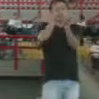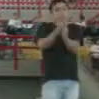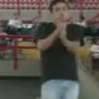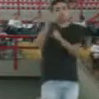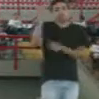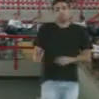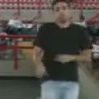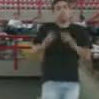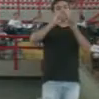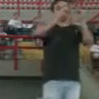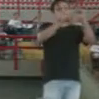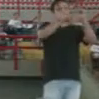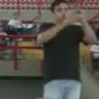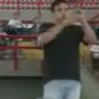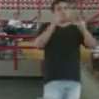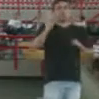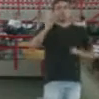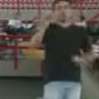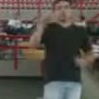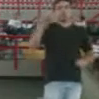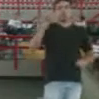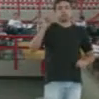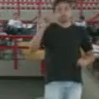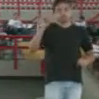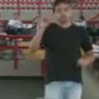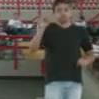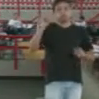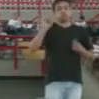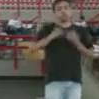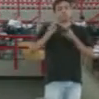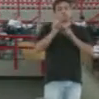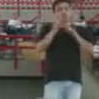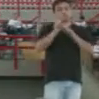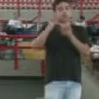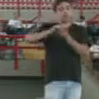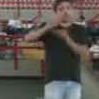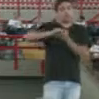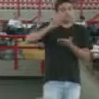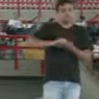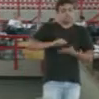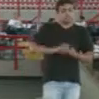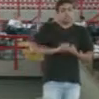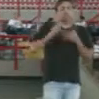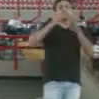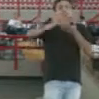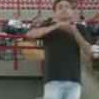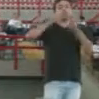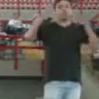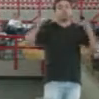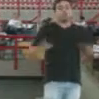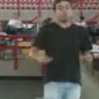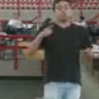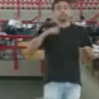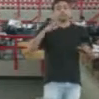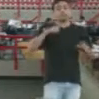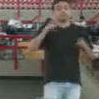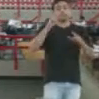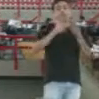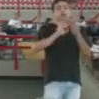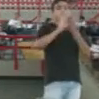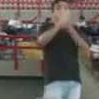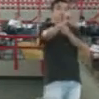está aqui, Beneditino, o verbo escreve. Onde é que ele escreve?